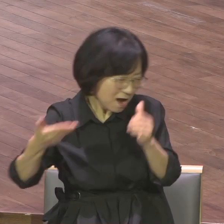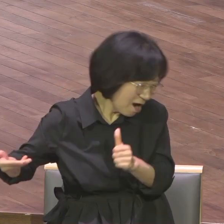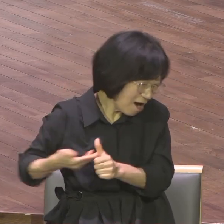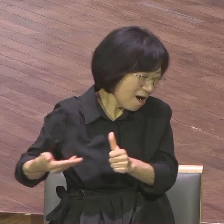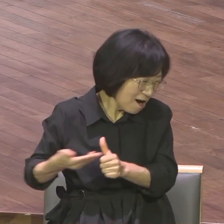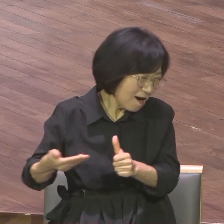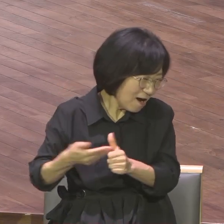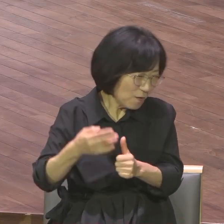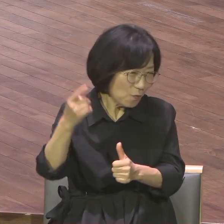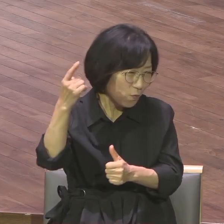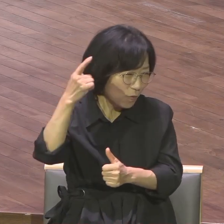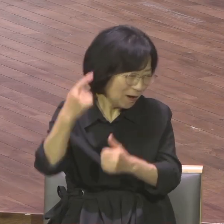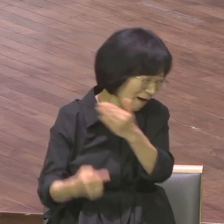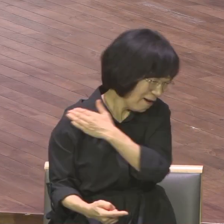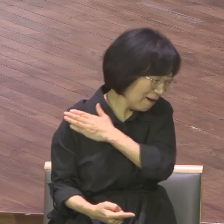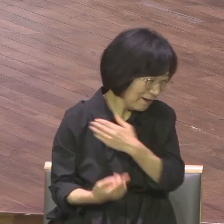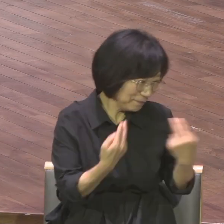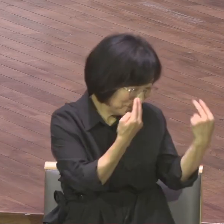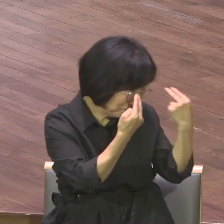하나님만 바라보는 사람은 고난이 없어.